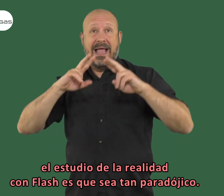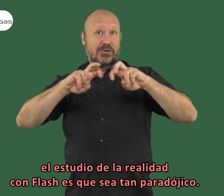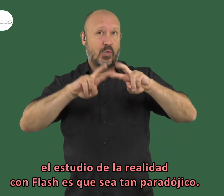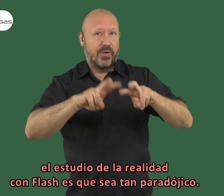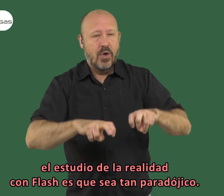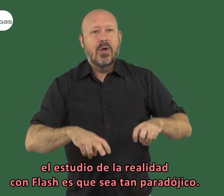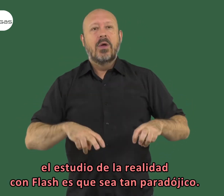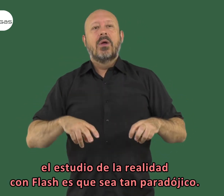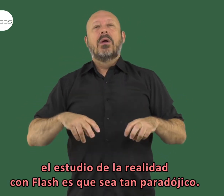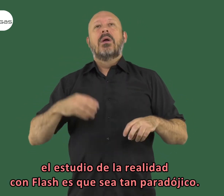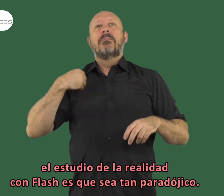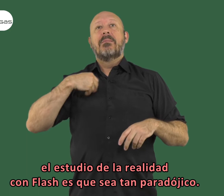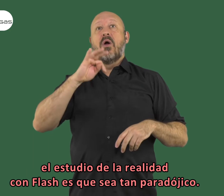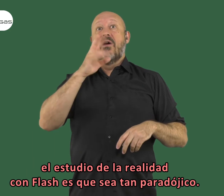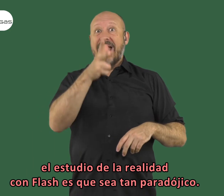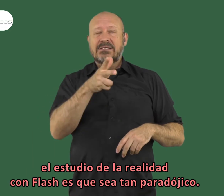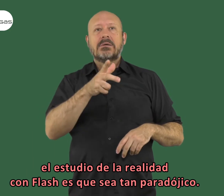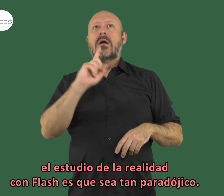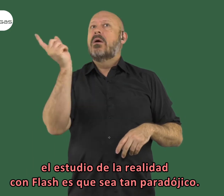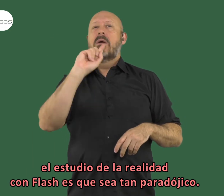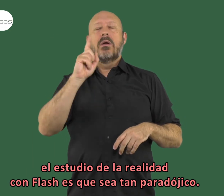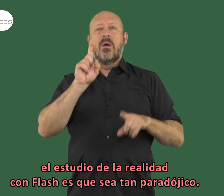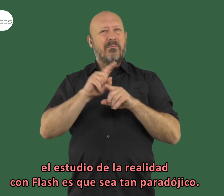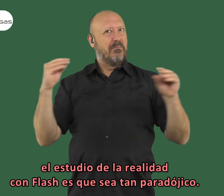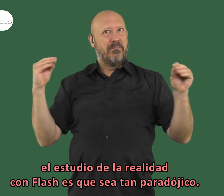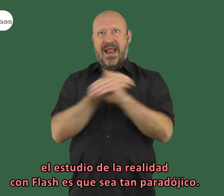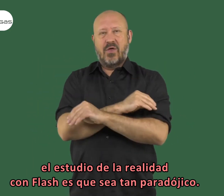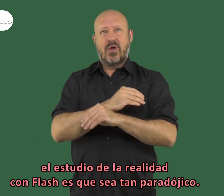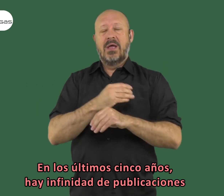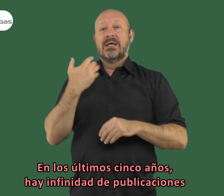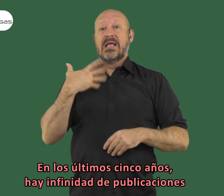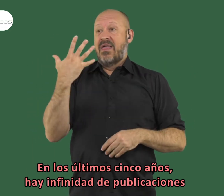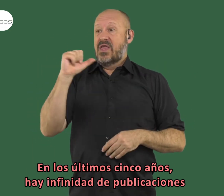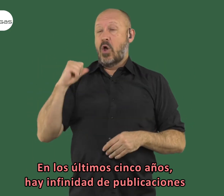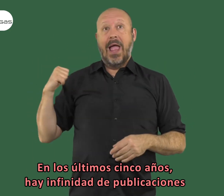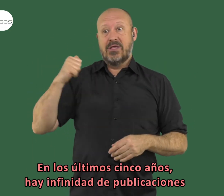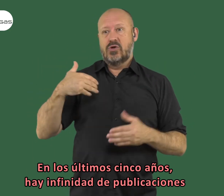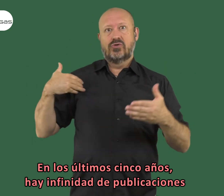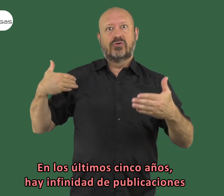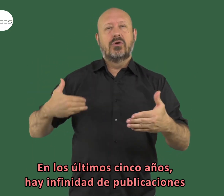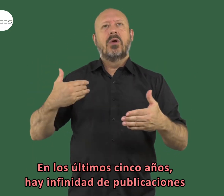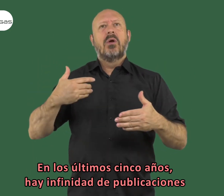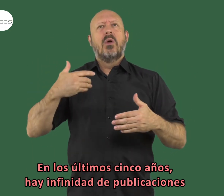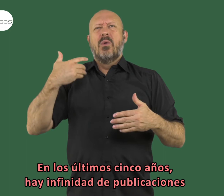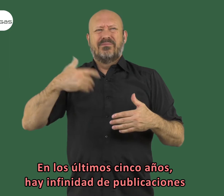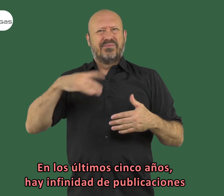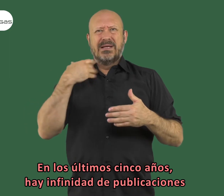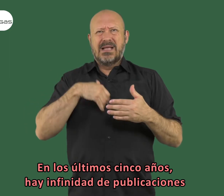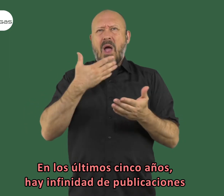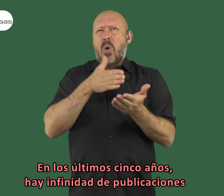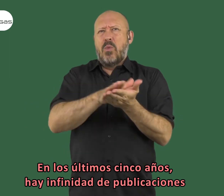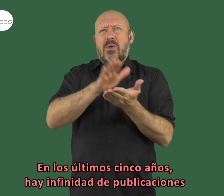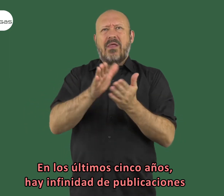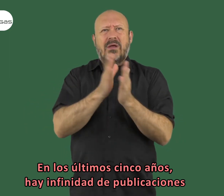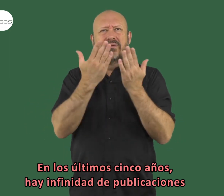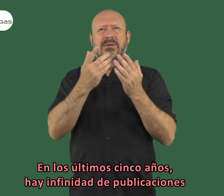fomentado el estudio de la radioterapia flash es que sea tan paradójico. En los últimos 5 años hay